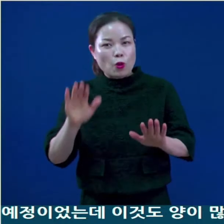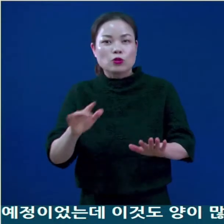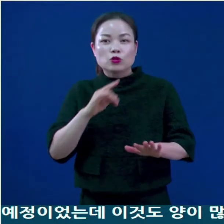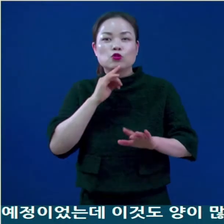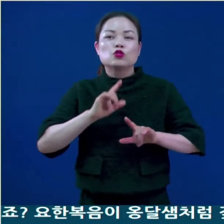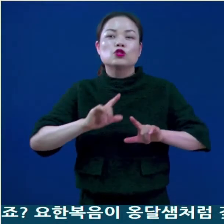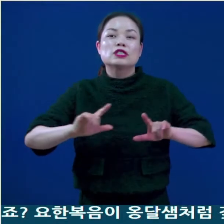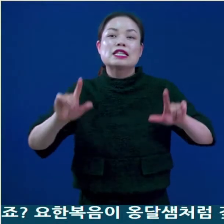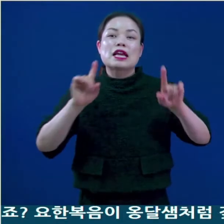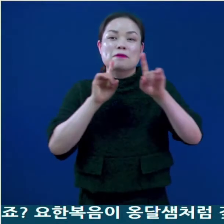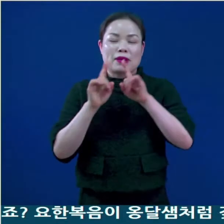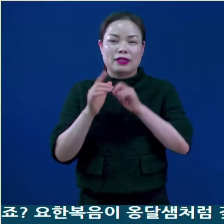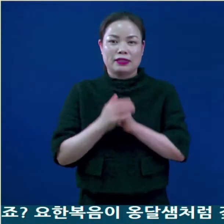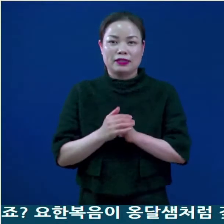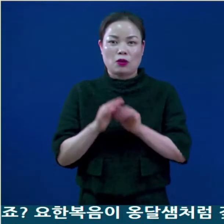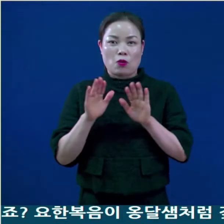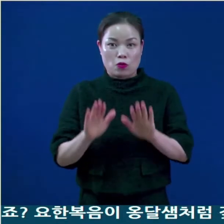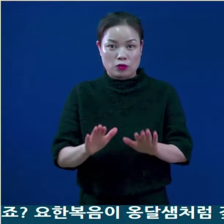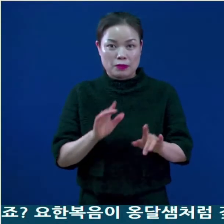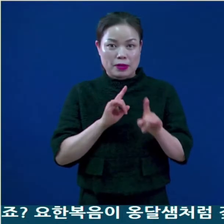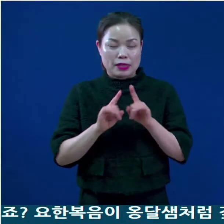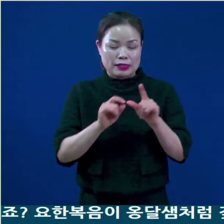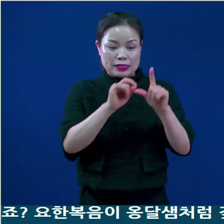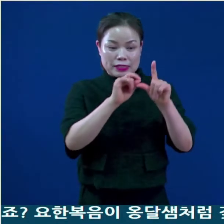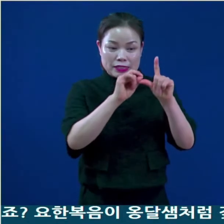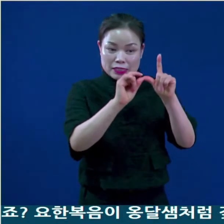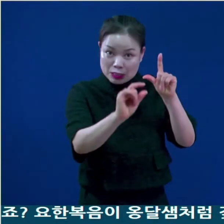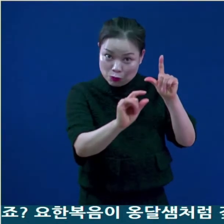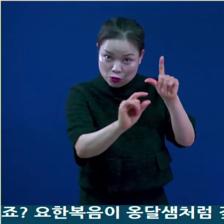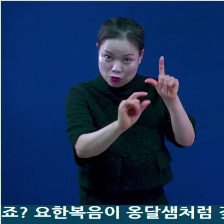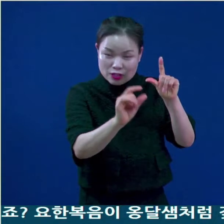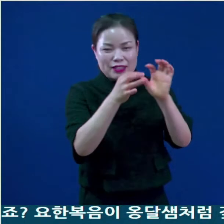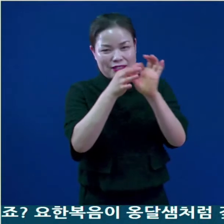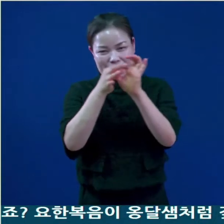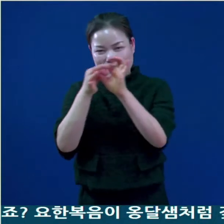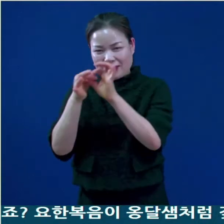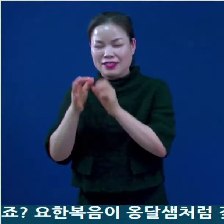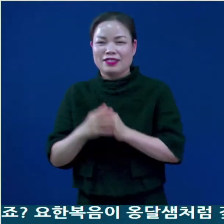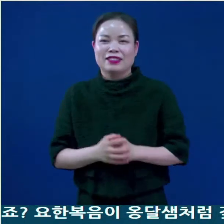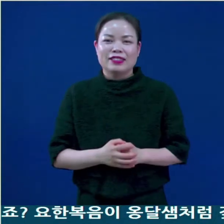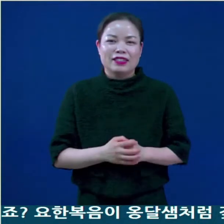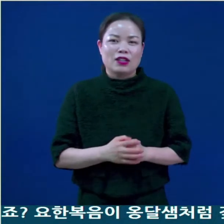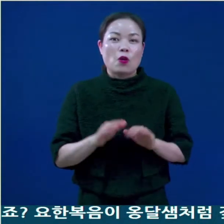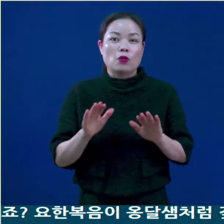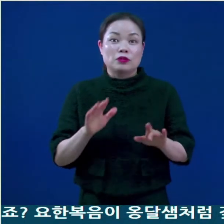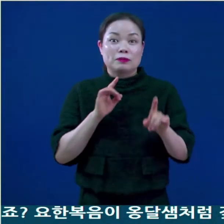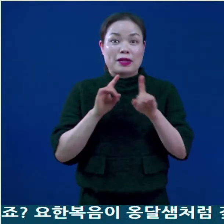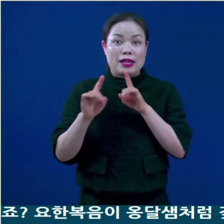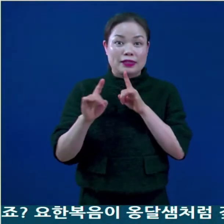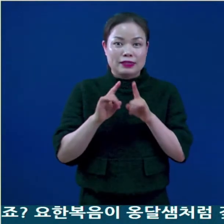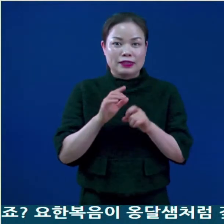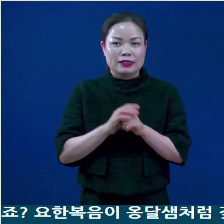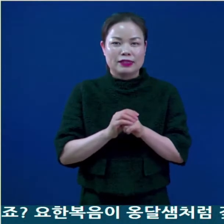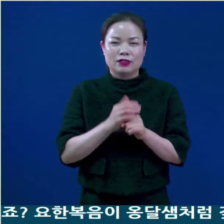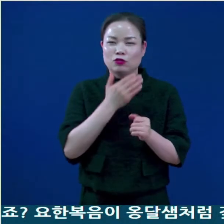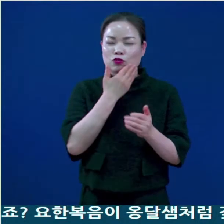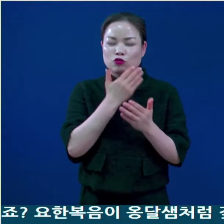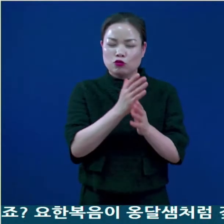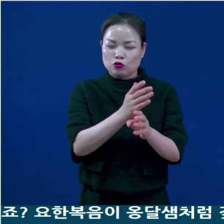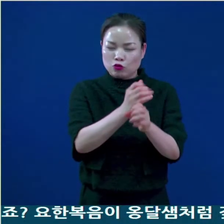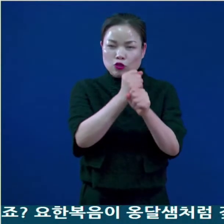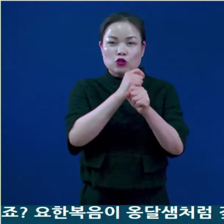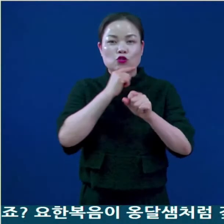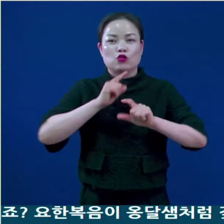주일 말씀이 오늘 말씀의 일부 이렇게 연결됩니다. 그러니까 사실은 오늘 말씀의 하이라이트는